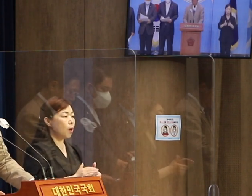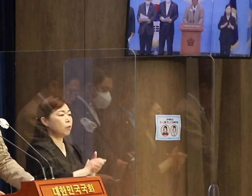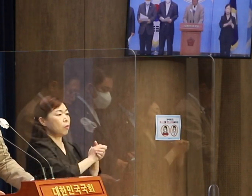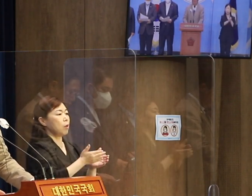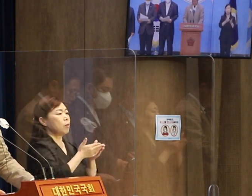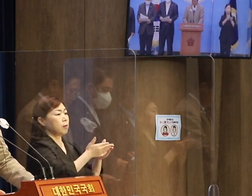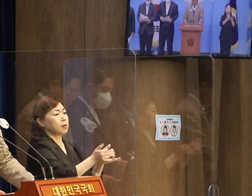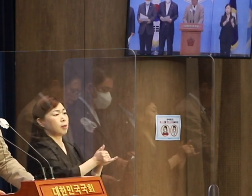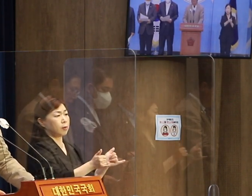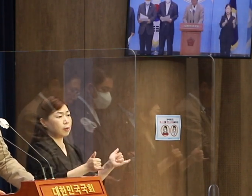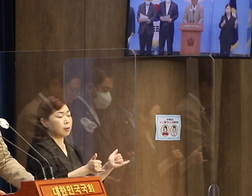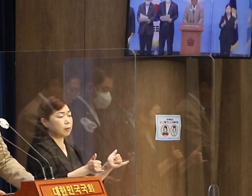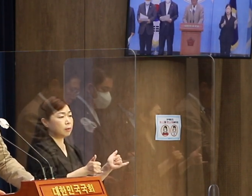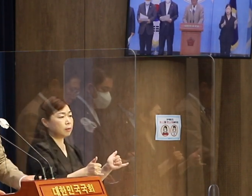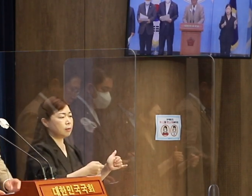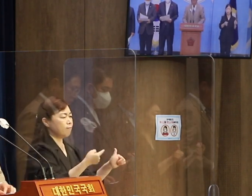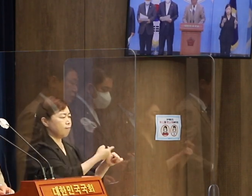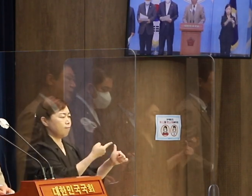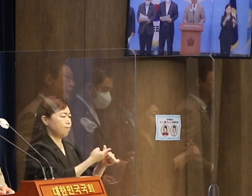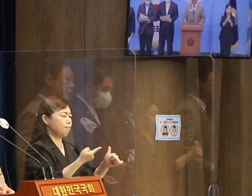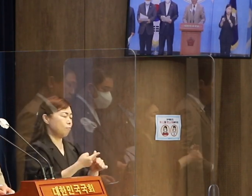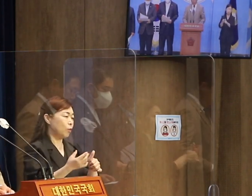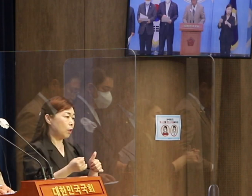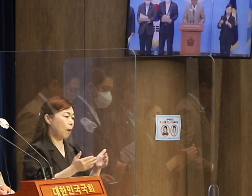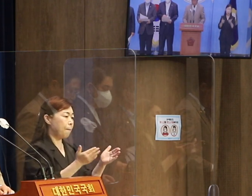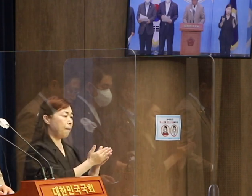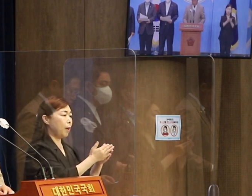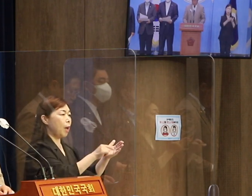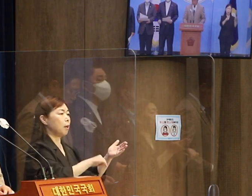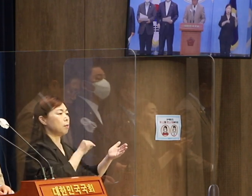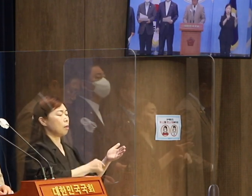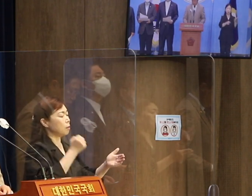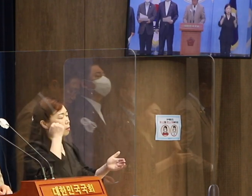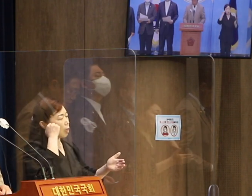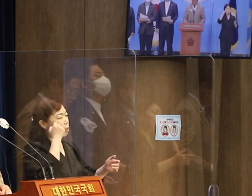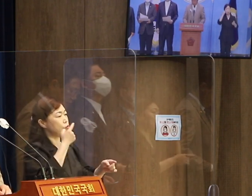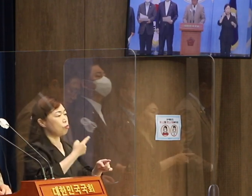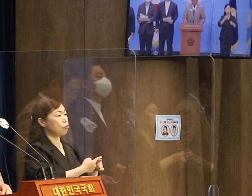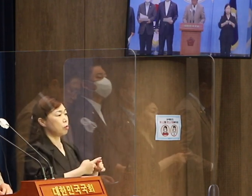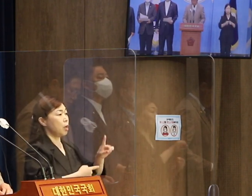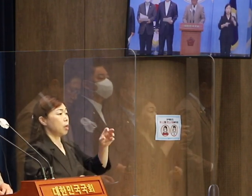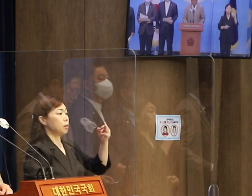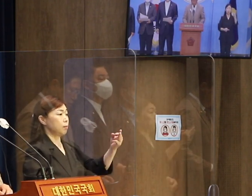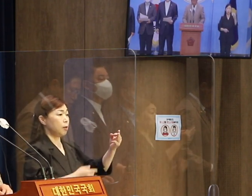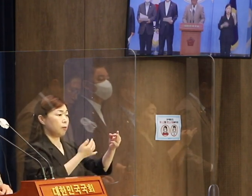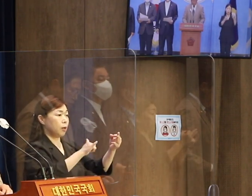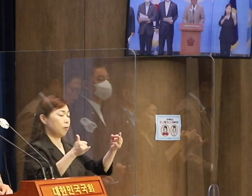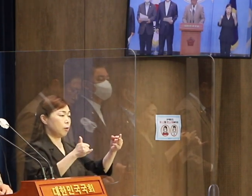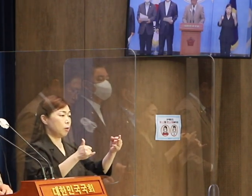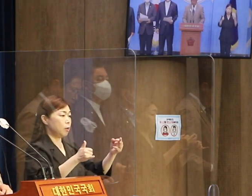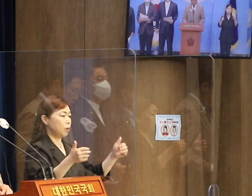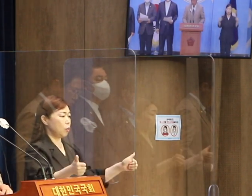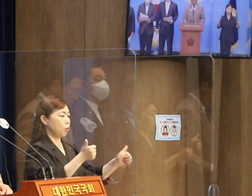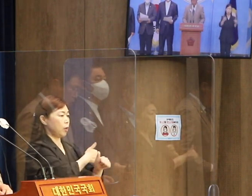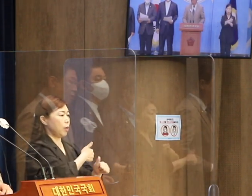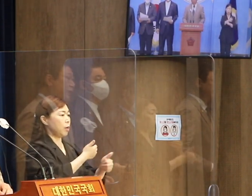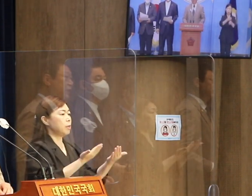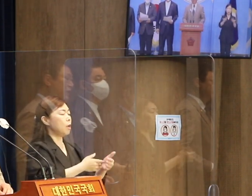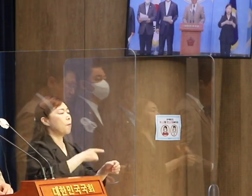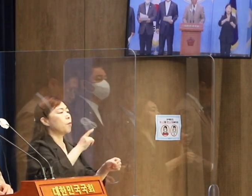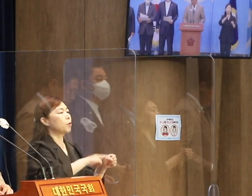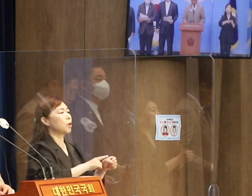선원을 살해했습니다. 즉 선창에서 취침 중이던 선원 13명을 교대 근무를